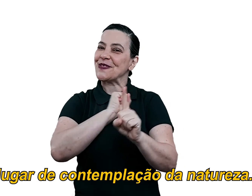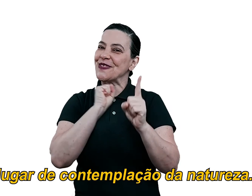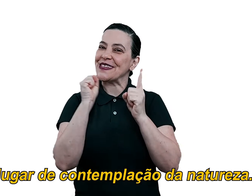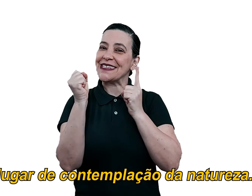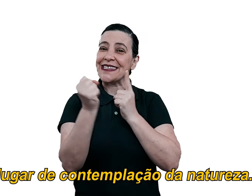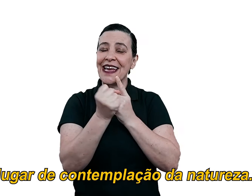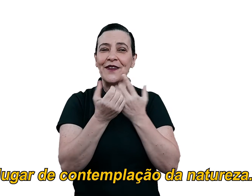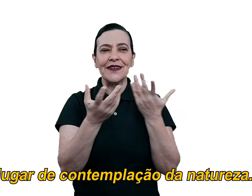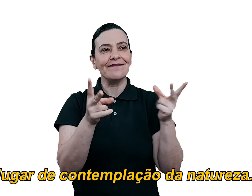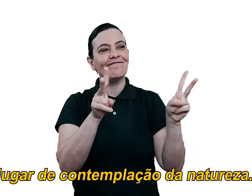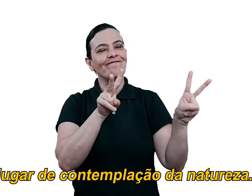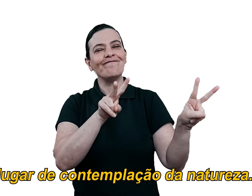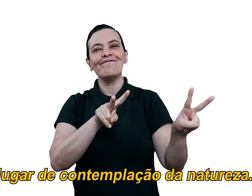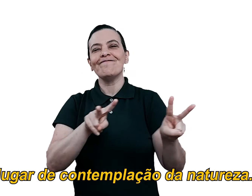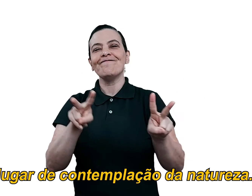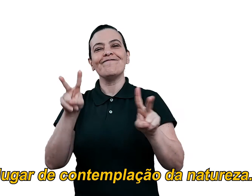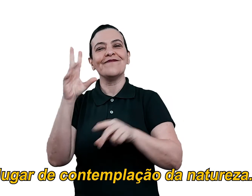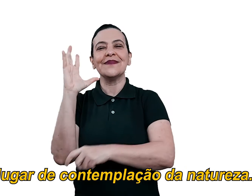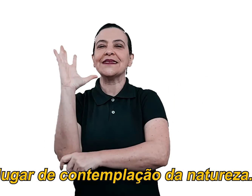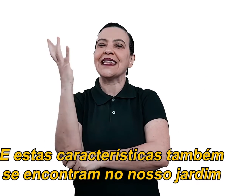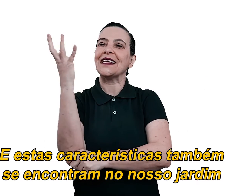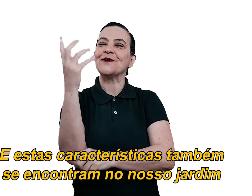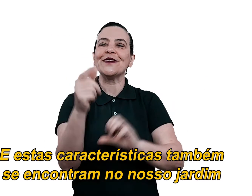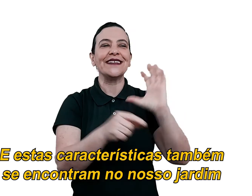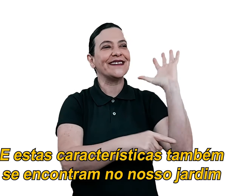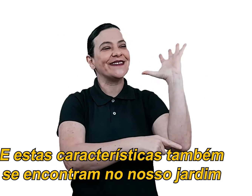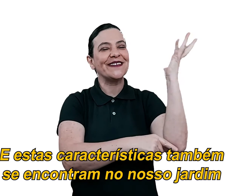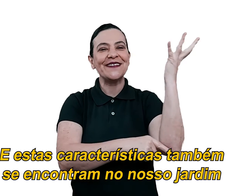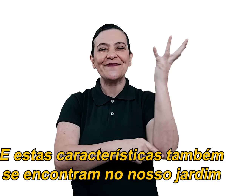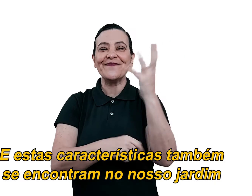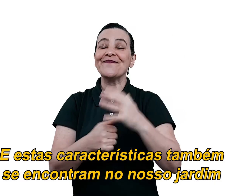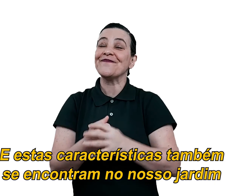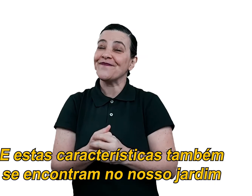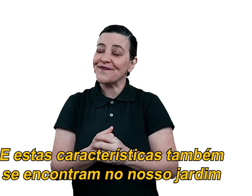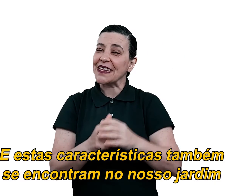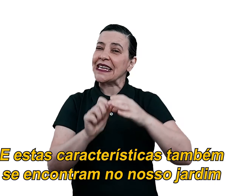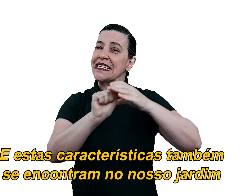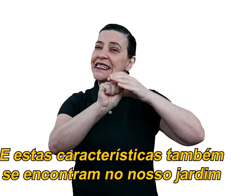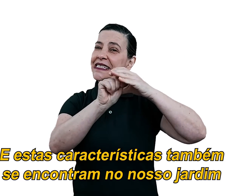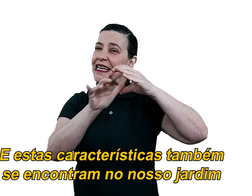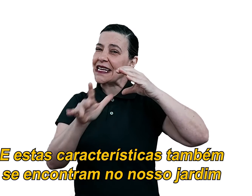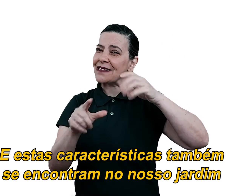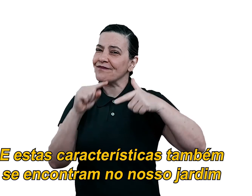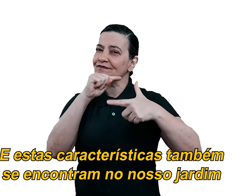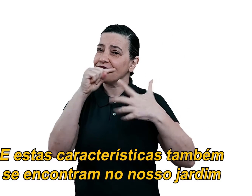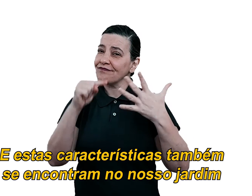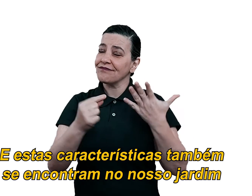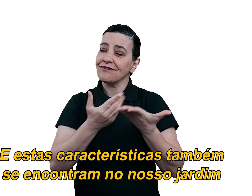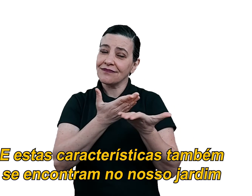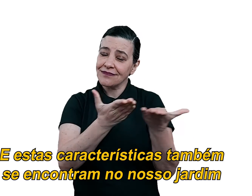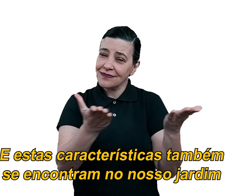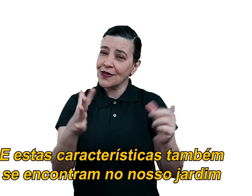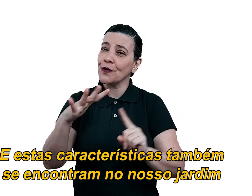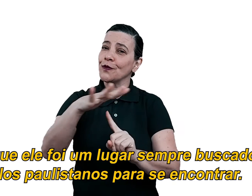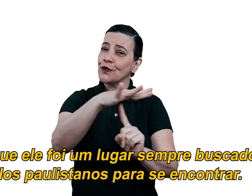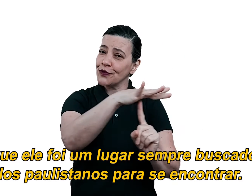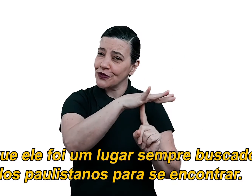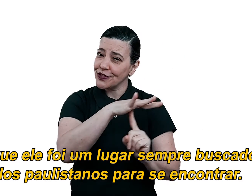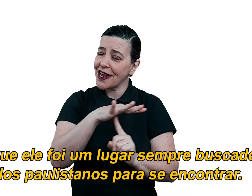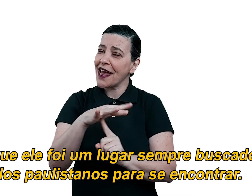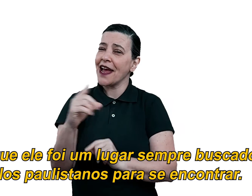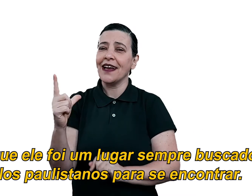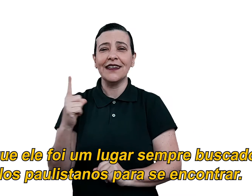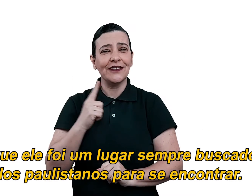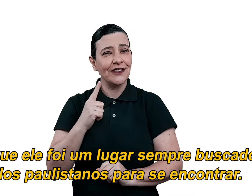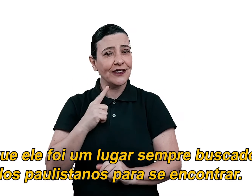o lugar também de contemplação da natureza, né? E essas características também se encontram no nosso jardim, porque